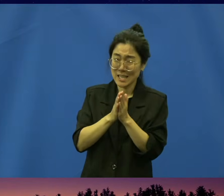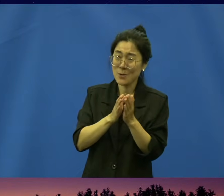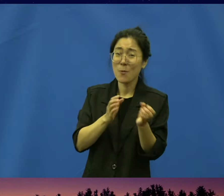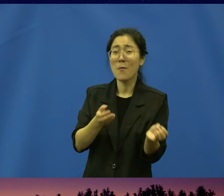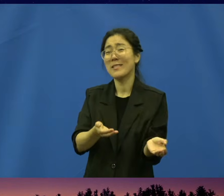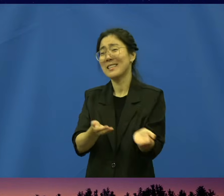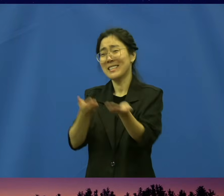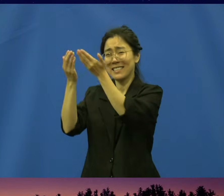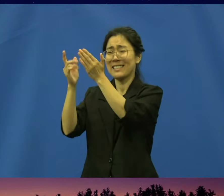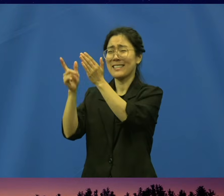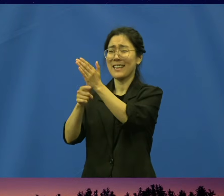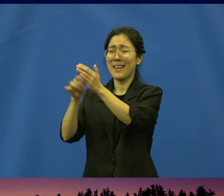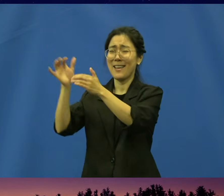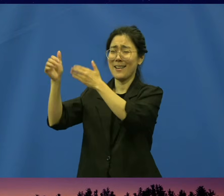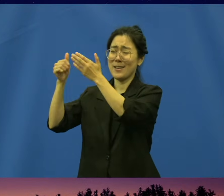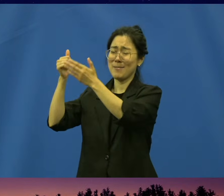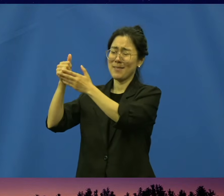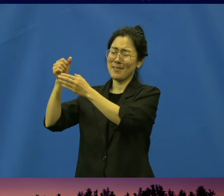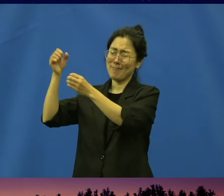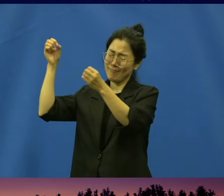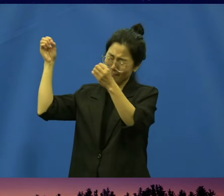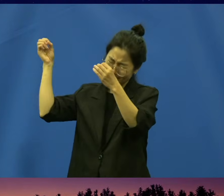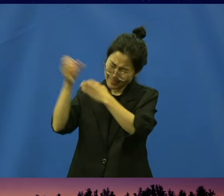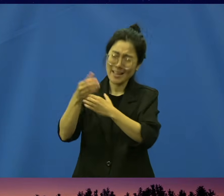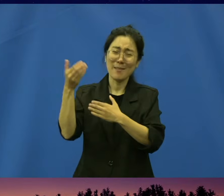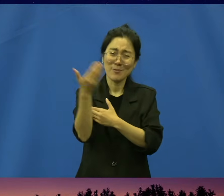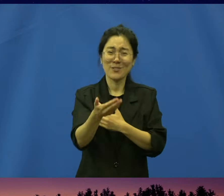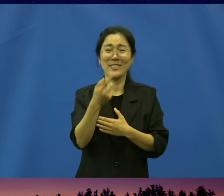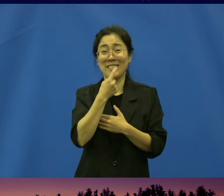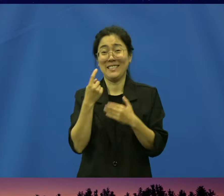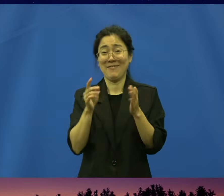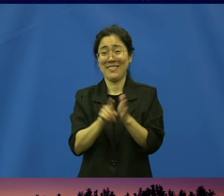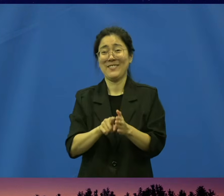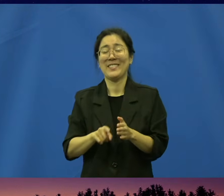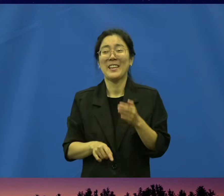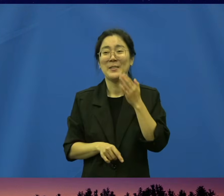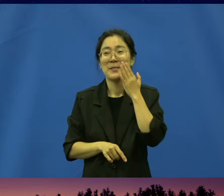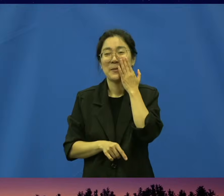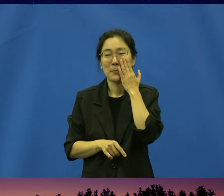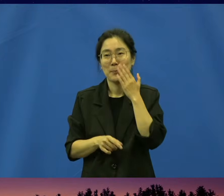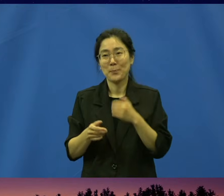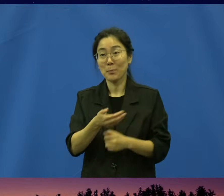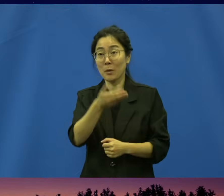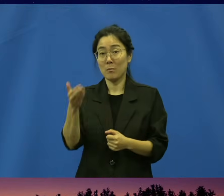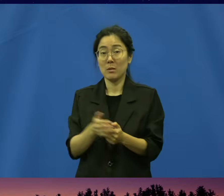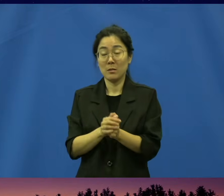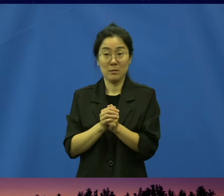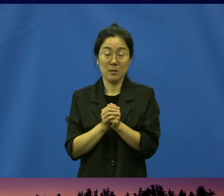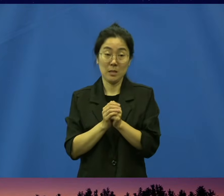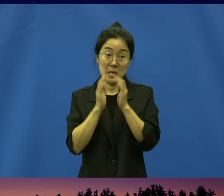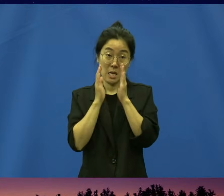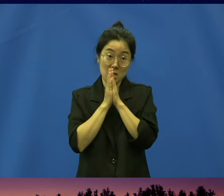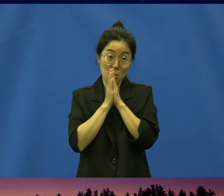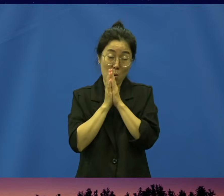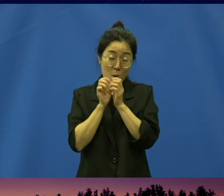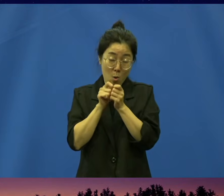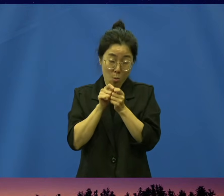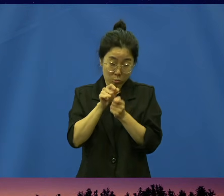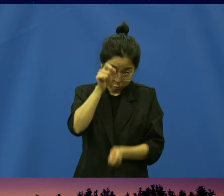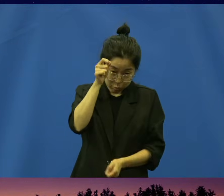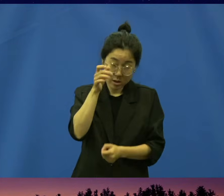길들을 열어주시기를 위해서 저는 기도합니다. 여러분, 오랫동안 기도했는데 아직 응답을 못하신